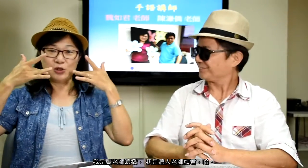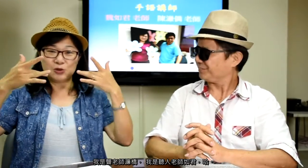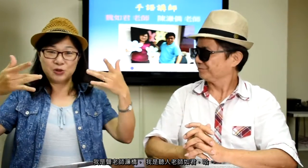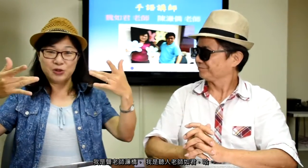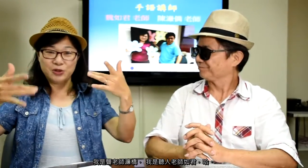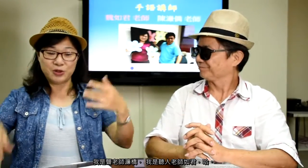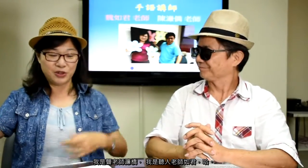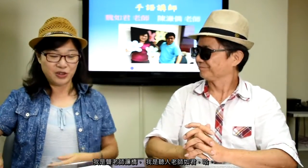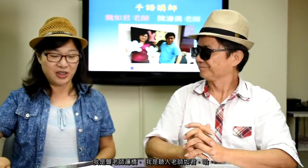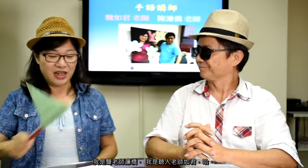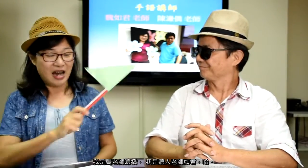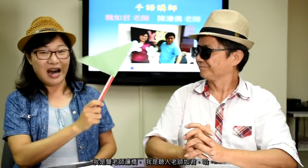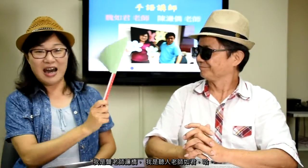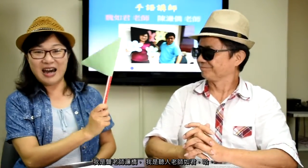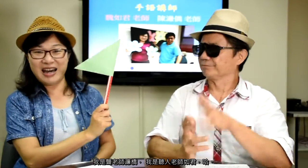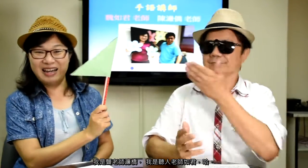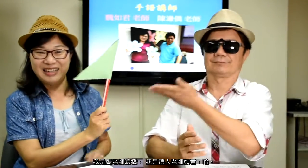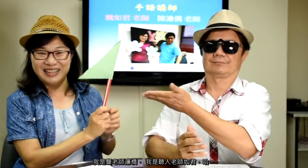如君。哈，